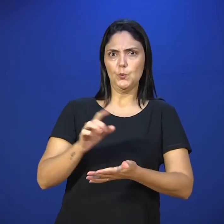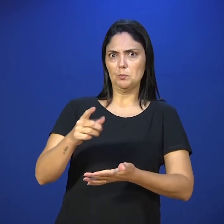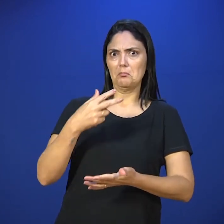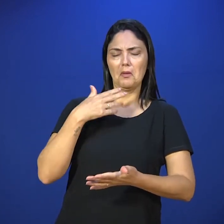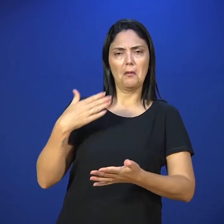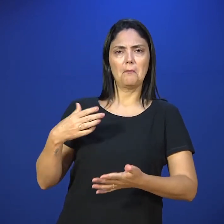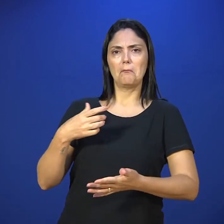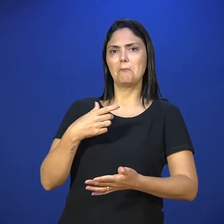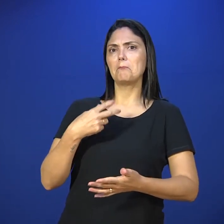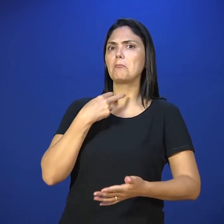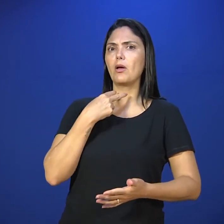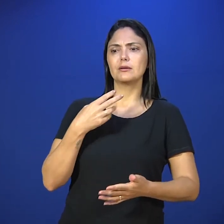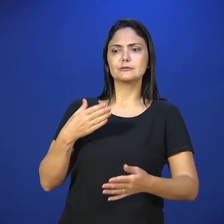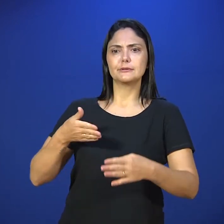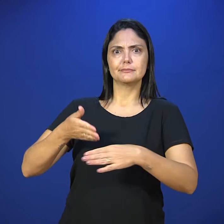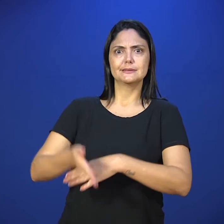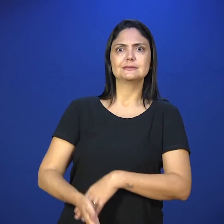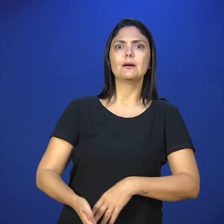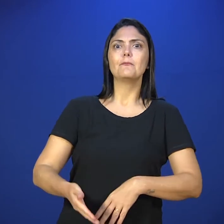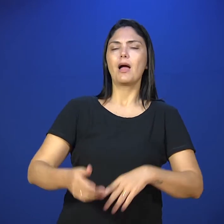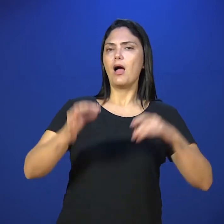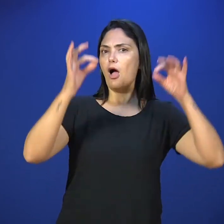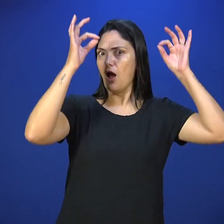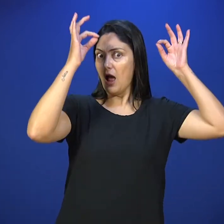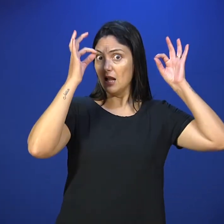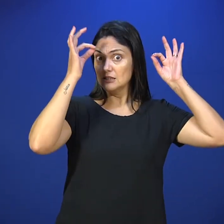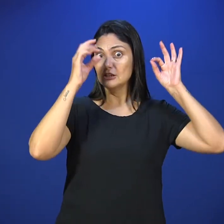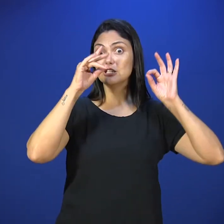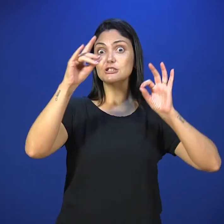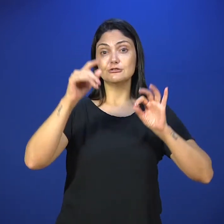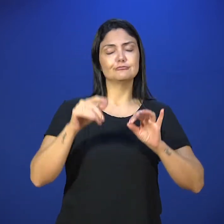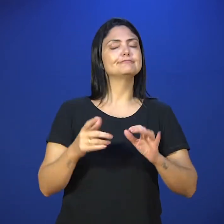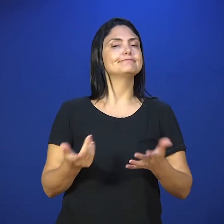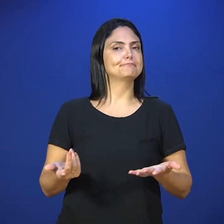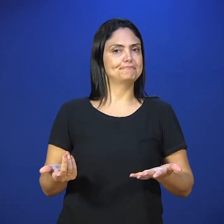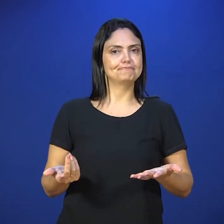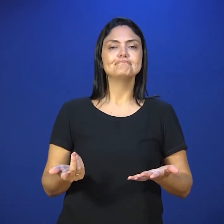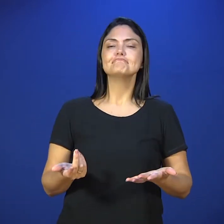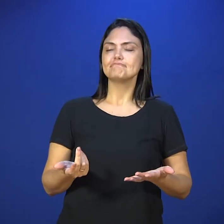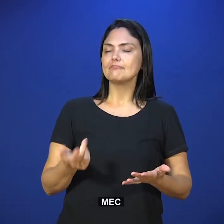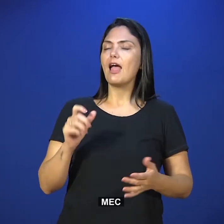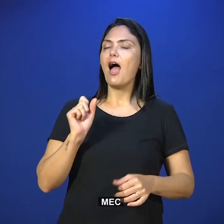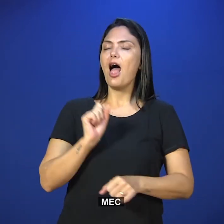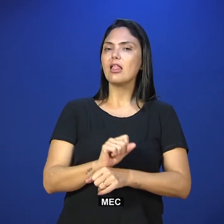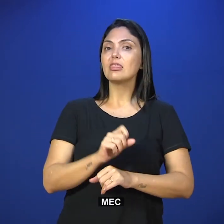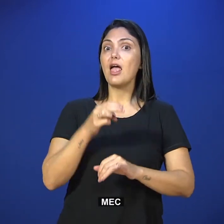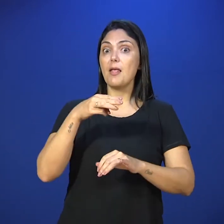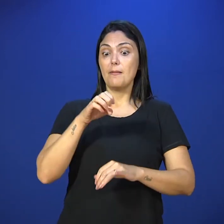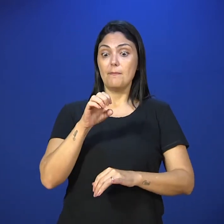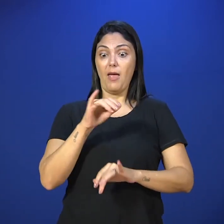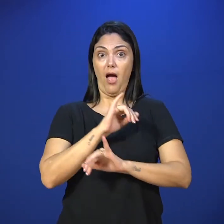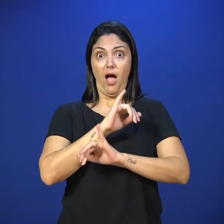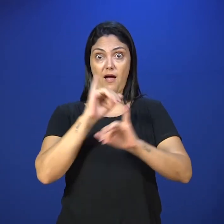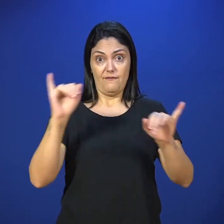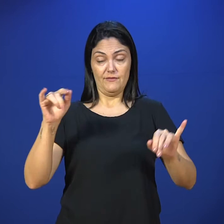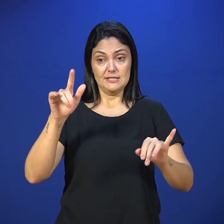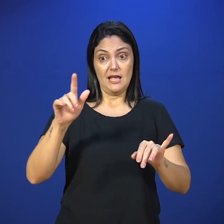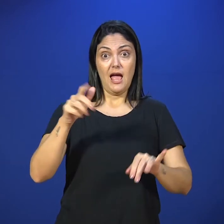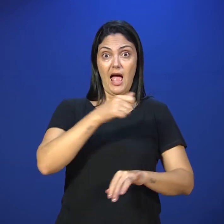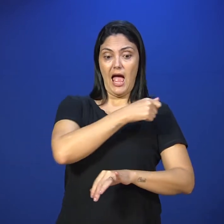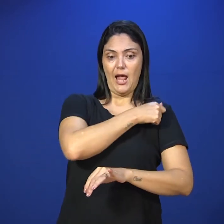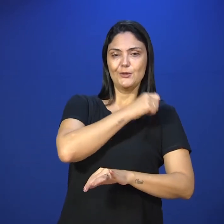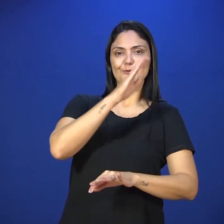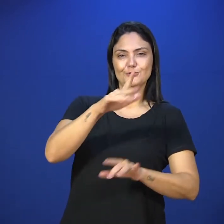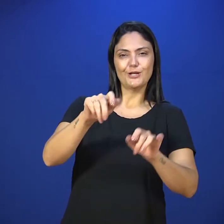discente a participar da cerimônia de colação de grau oficial e expedir diploma, até que o MEC divulgue que o aluno esteja